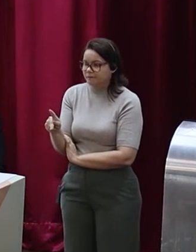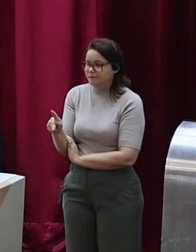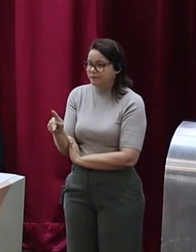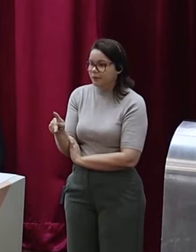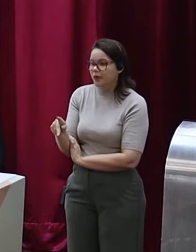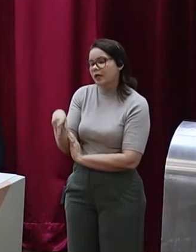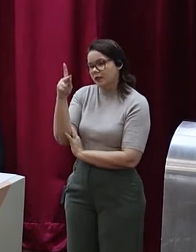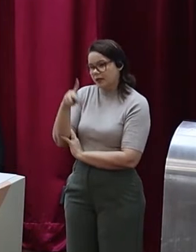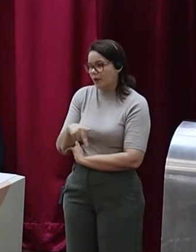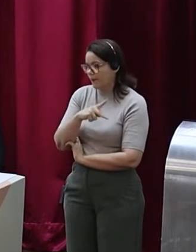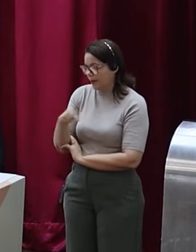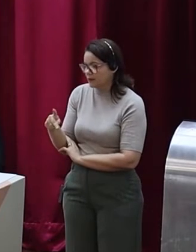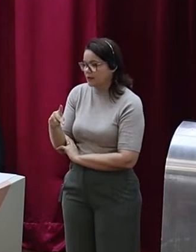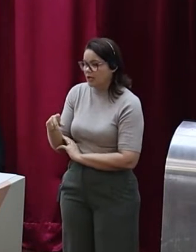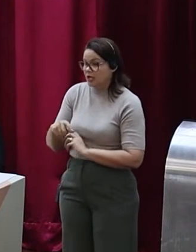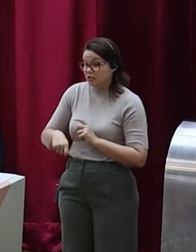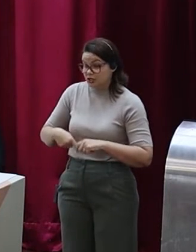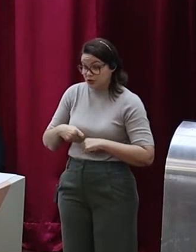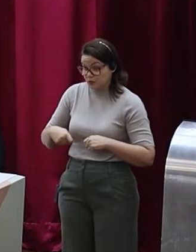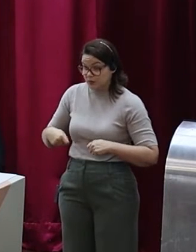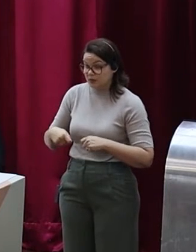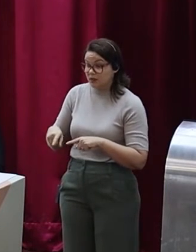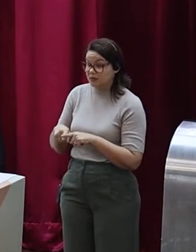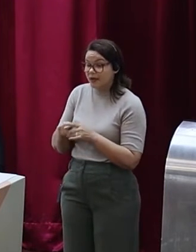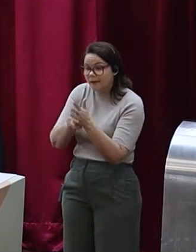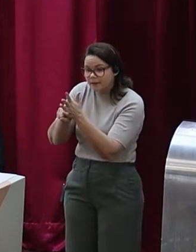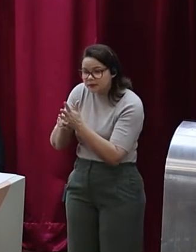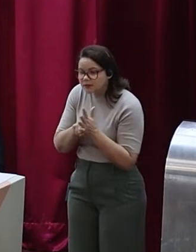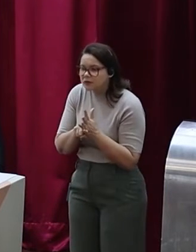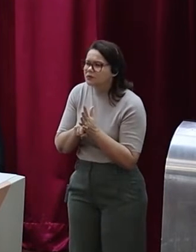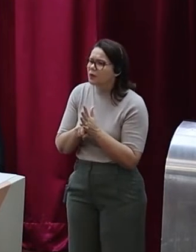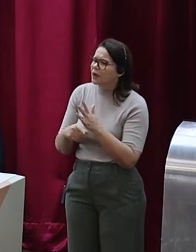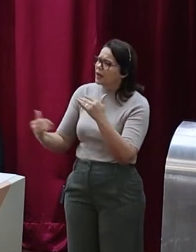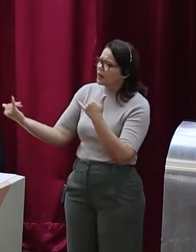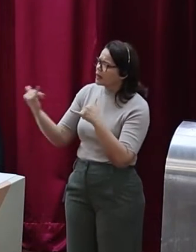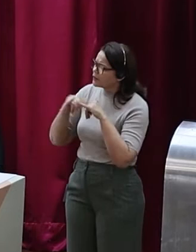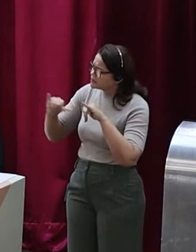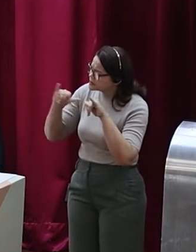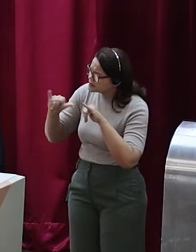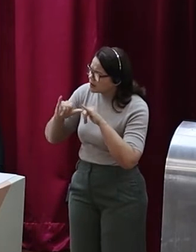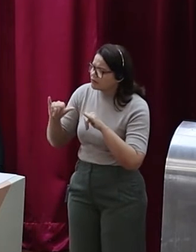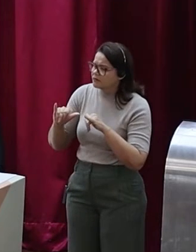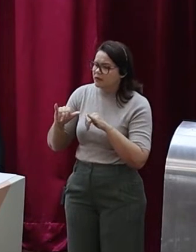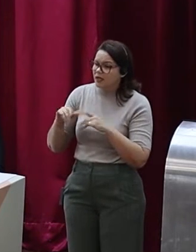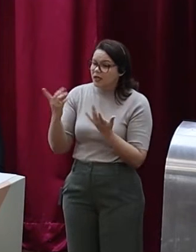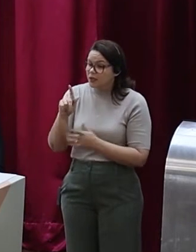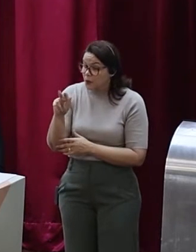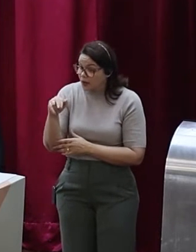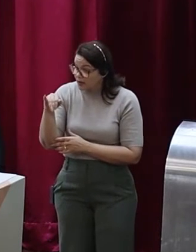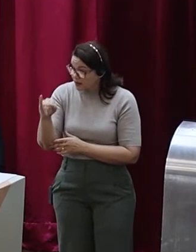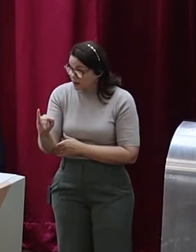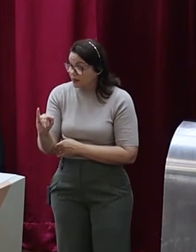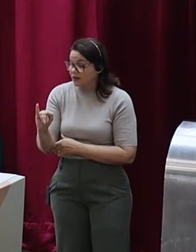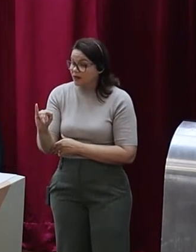murió, gran investigador, él dijo, o sea, varias veces decía, el guaraní sobrevivió gracias a la familia, se